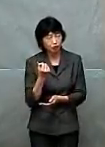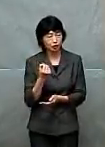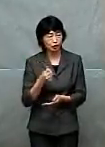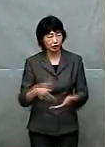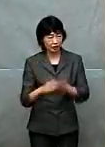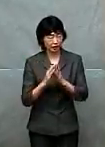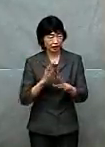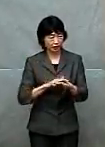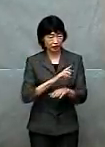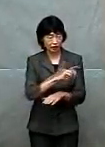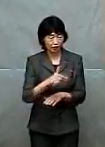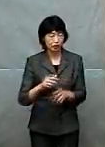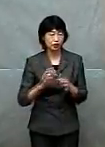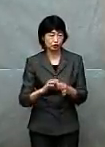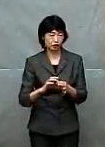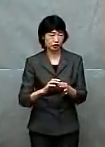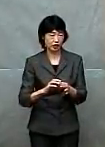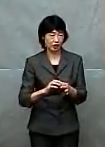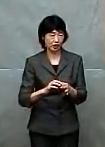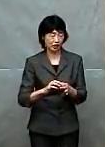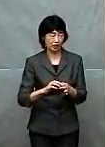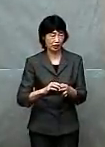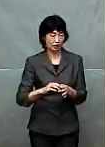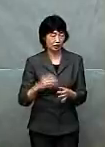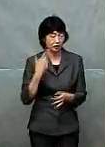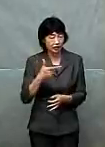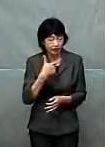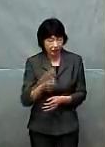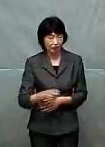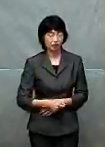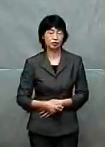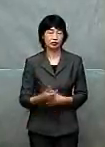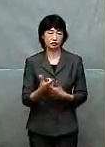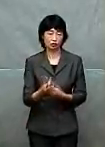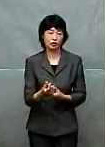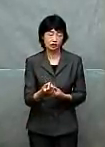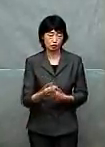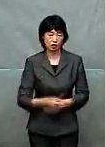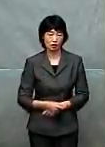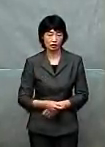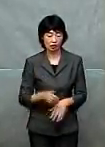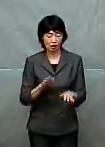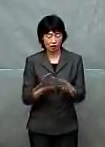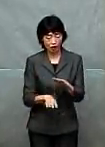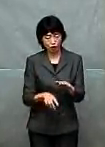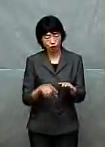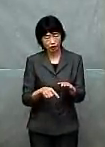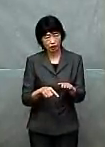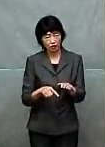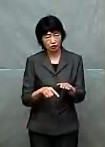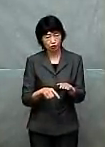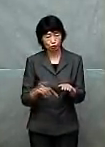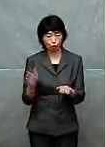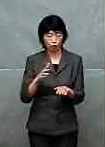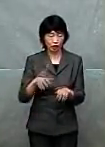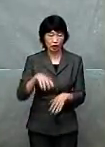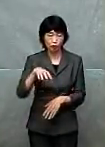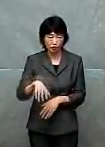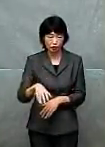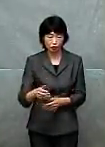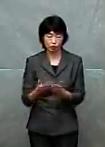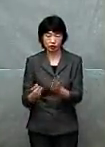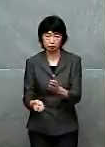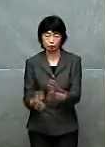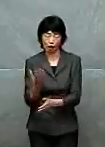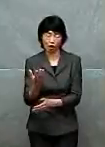対策をしていきたいのかというのを最後にお願いします。 そうですね、活断層のないところでも地震が起